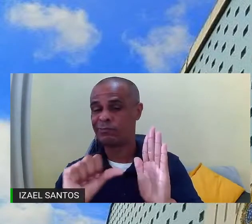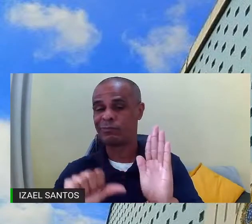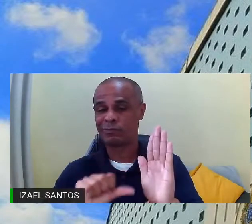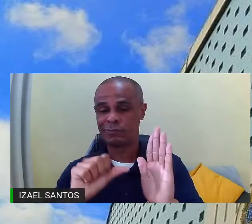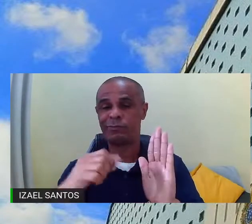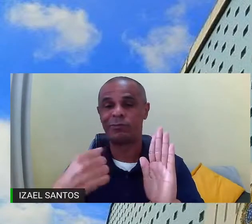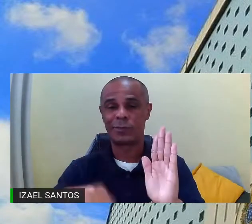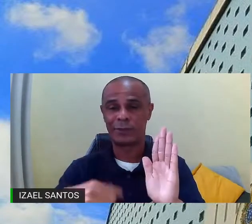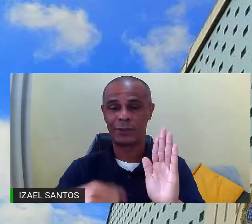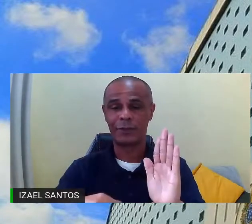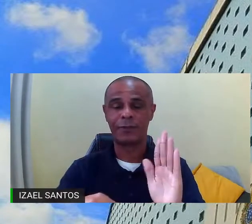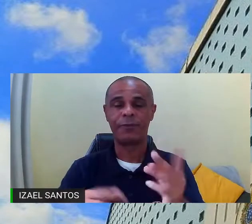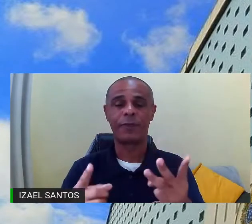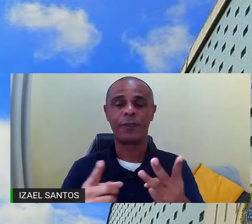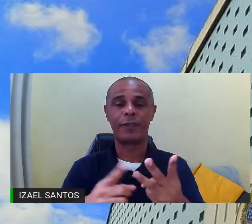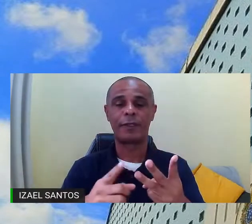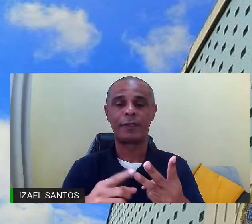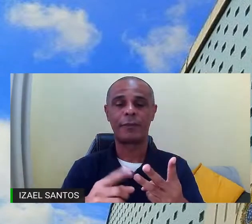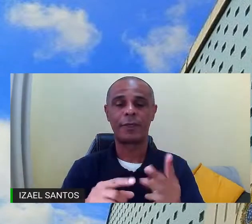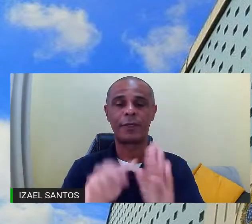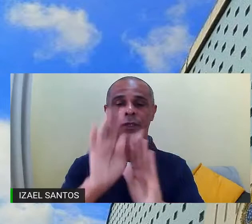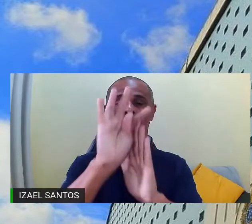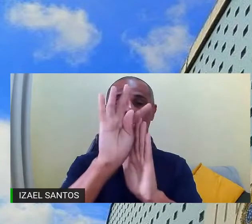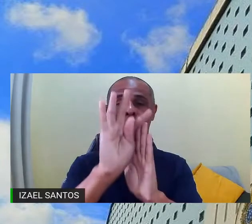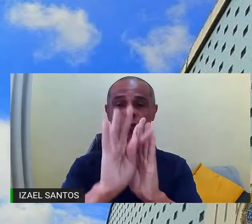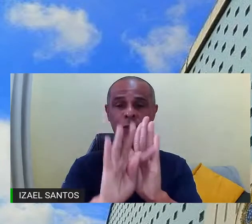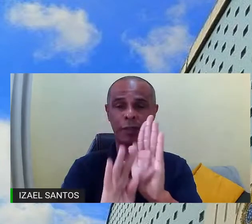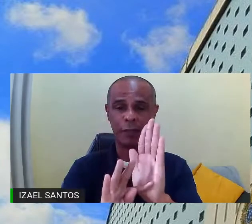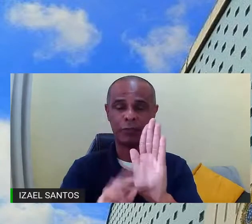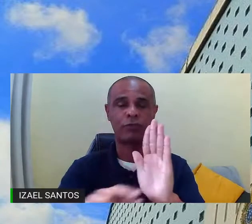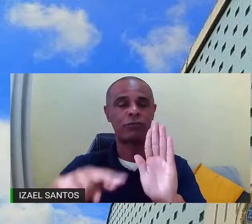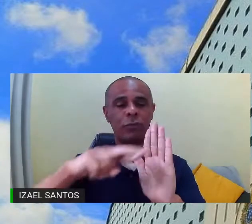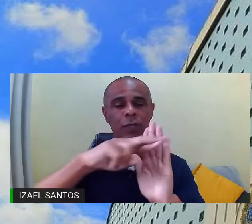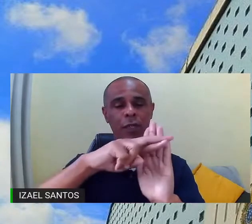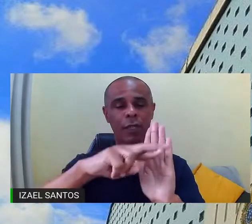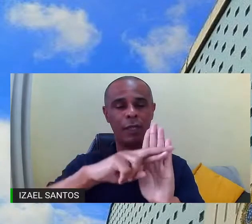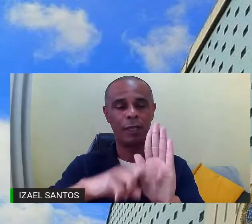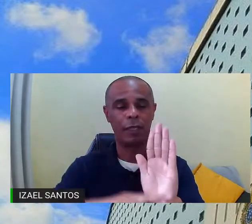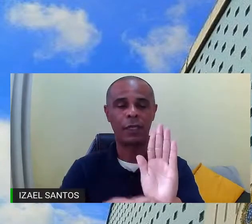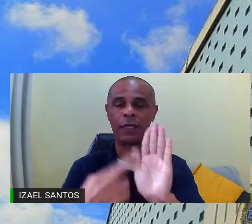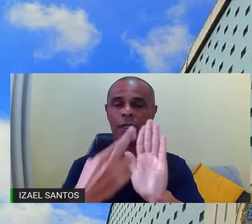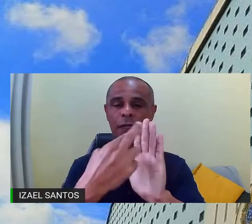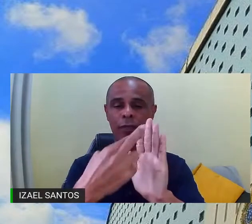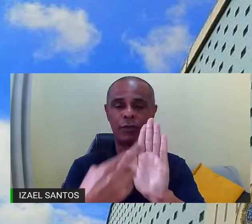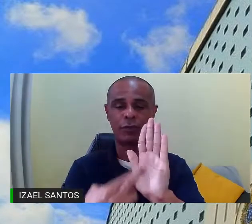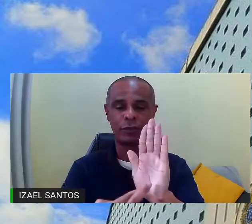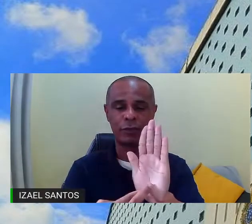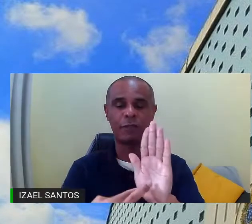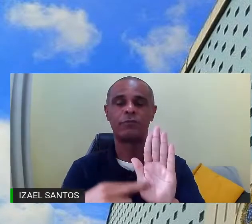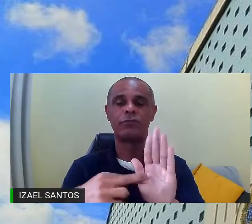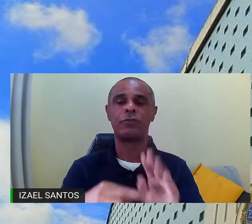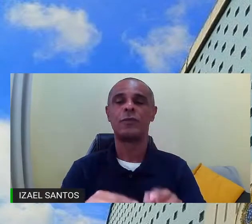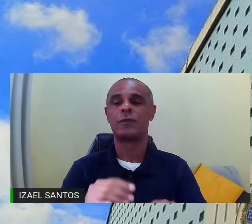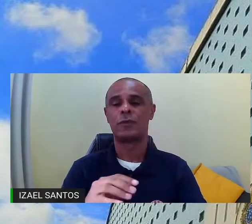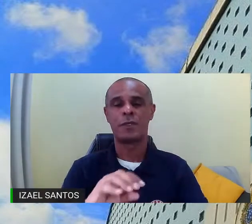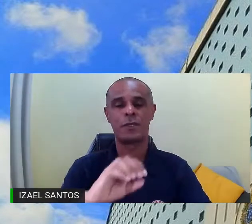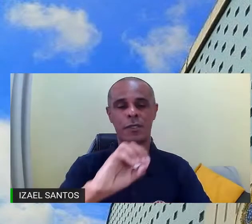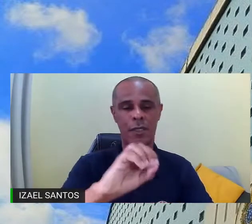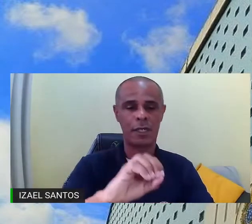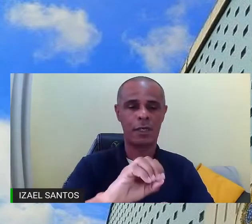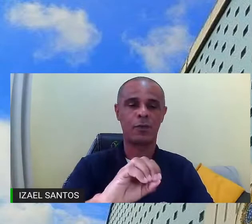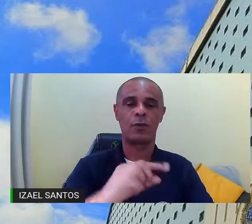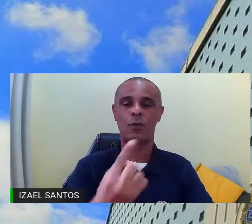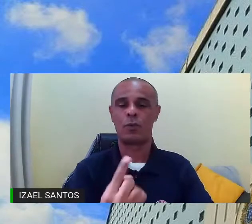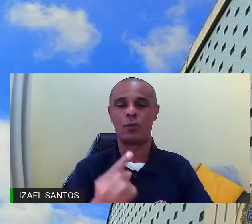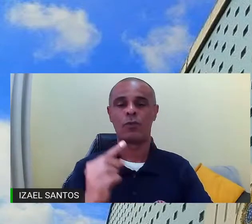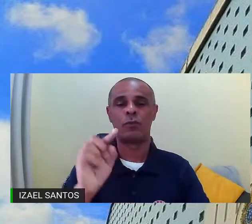E, por último, o próprio texto das diretrizes da resolução do Conselho Nacional de Educação 01